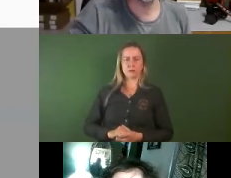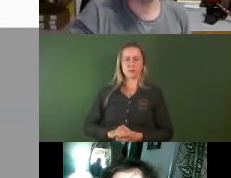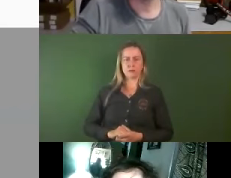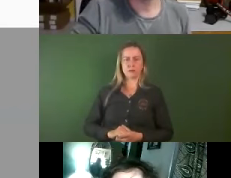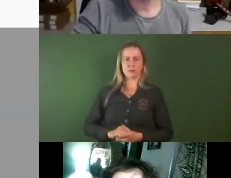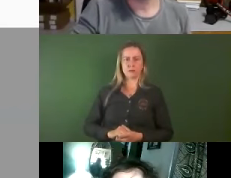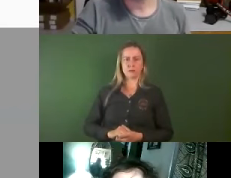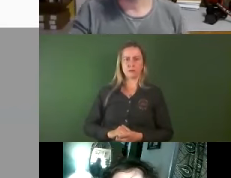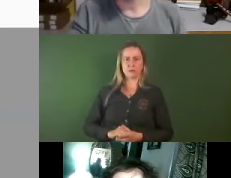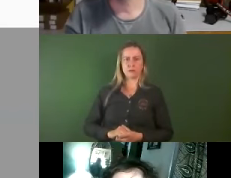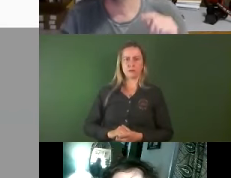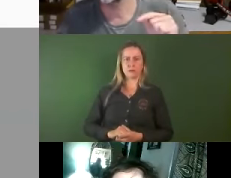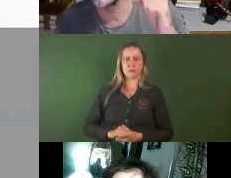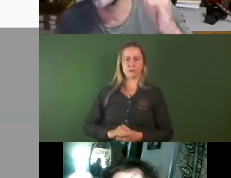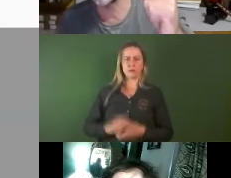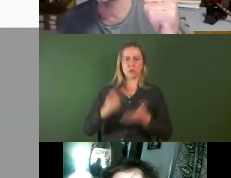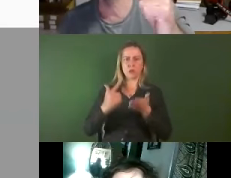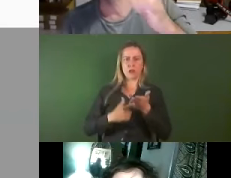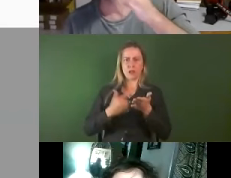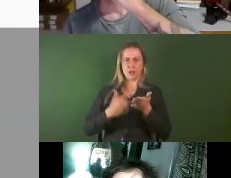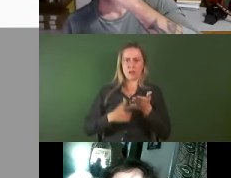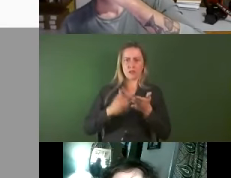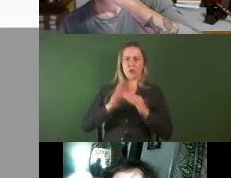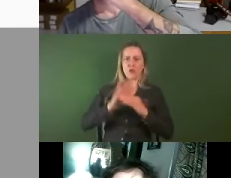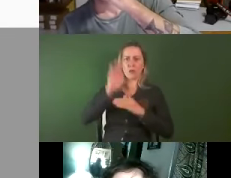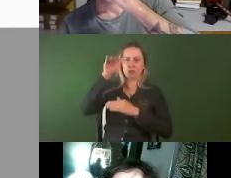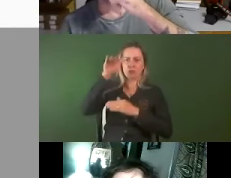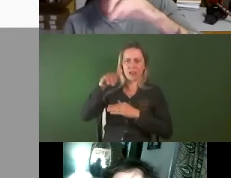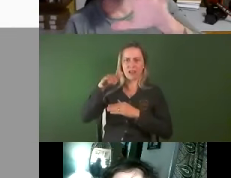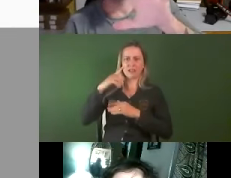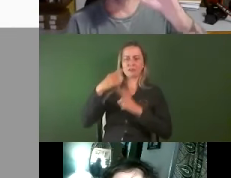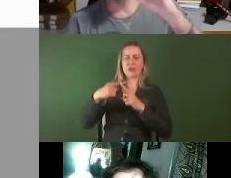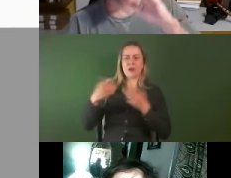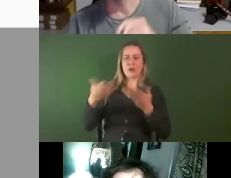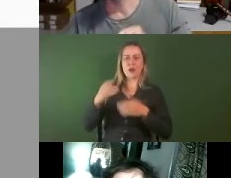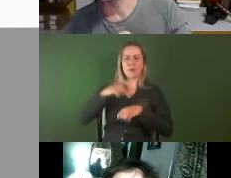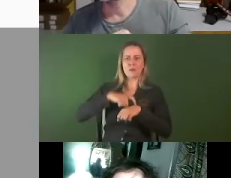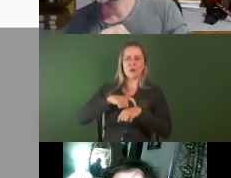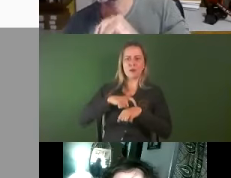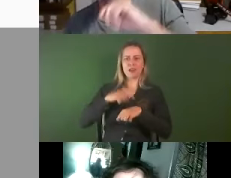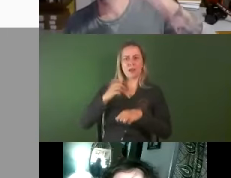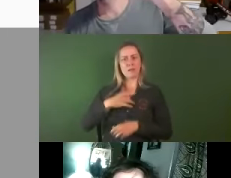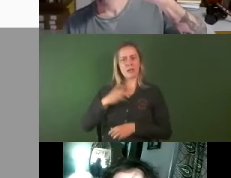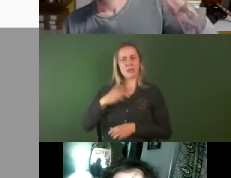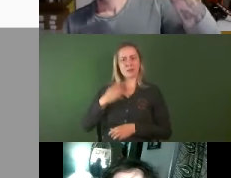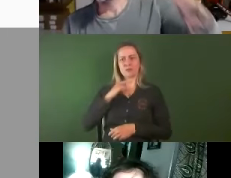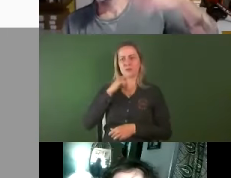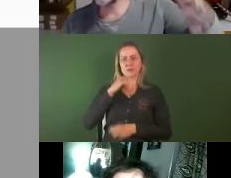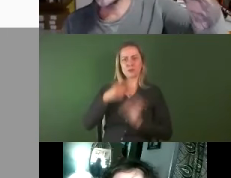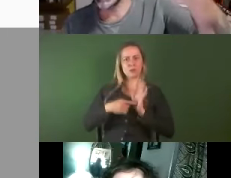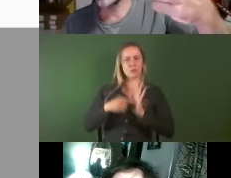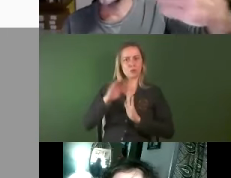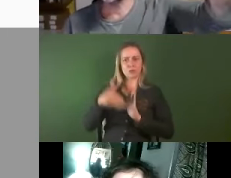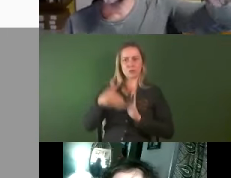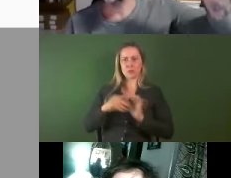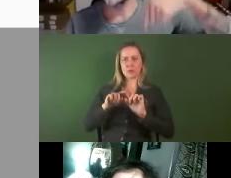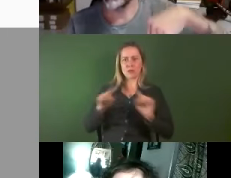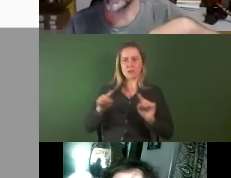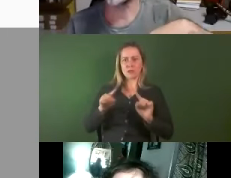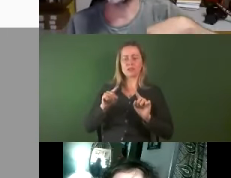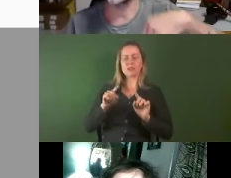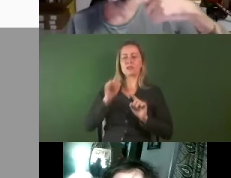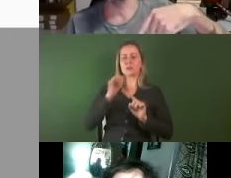o livro Kamaitachi, eu vou dar uma pulada, porque eu estou com um pouco de medo de não dar tempo de mostrar tudo, mas havendo tempo no final,